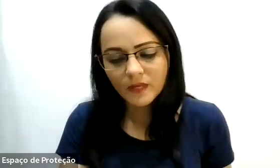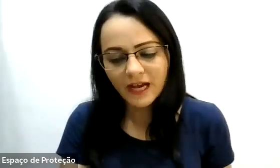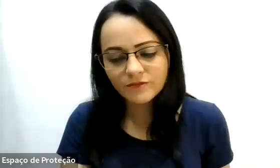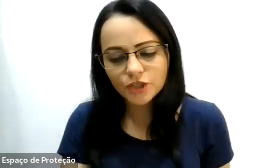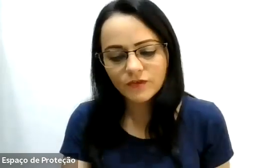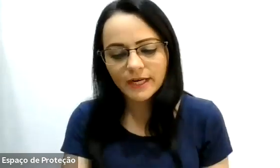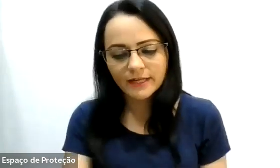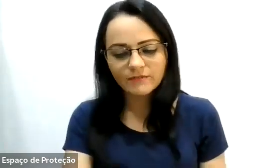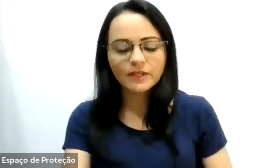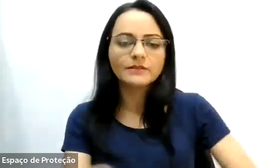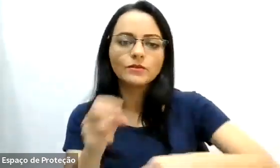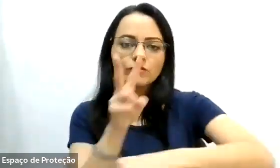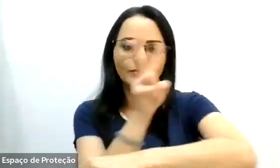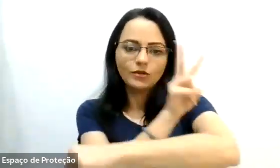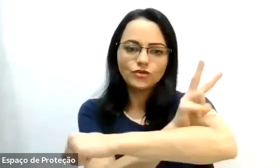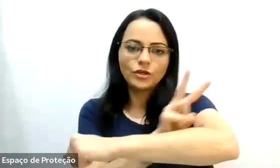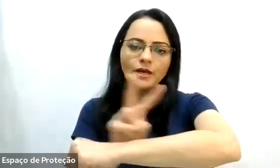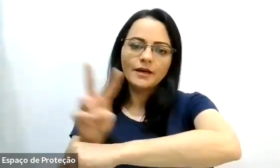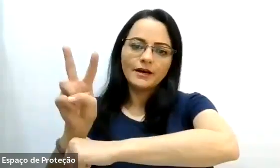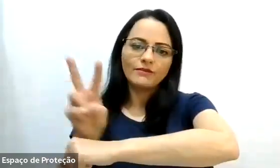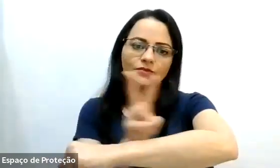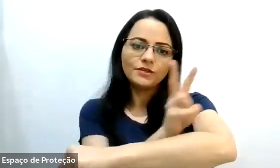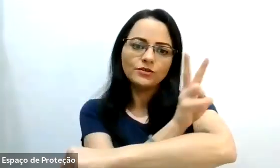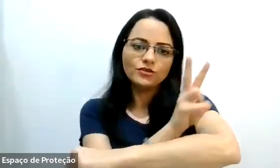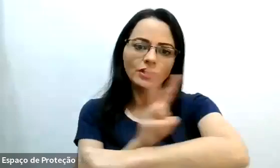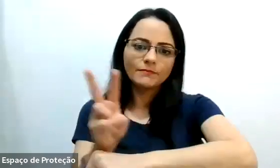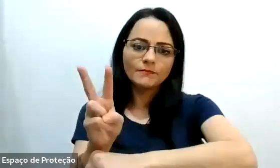A virgem ficará grávida. Então, novamente, a virgem